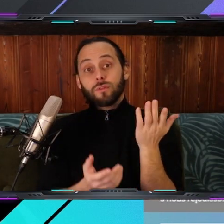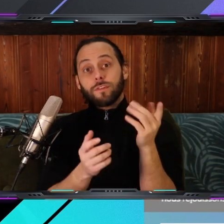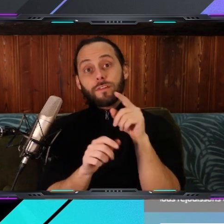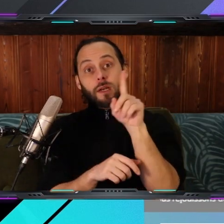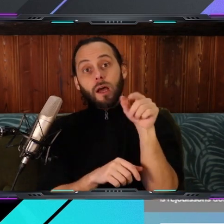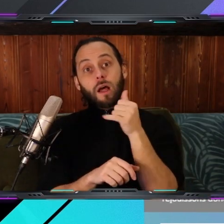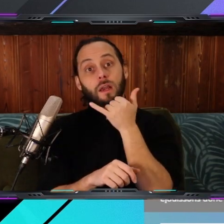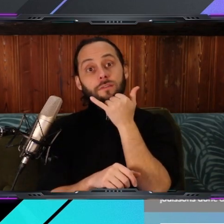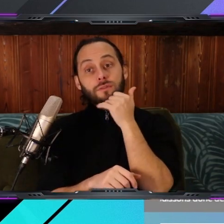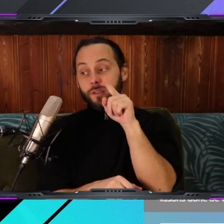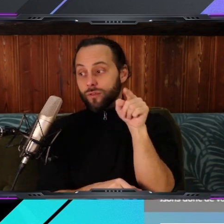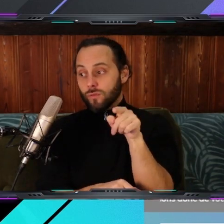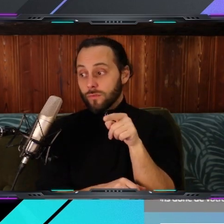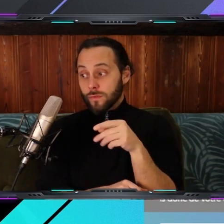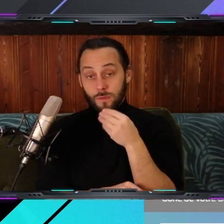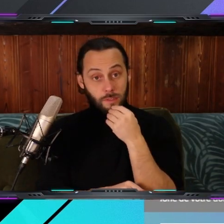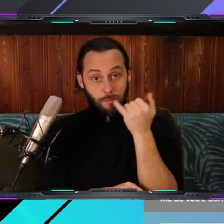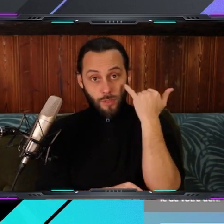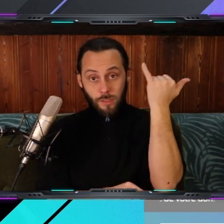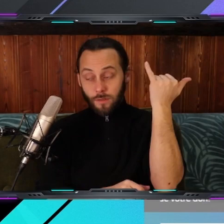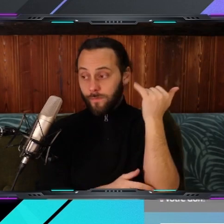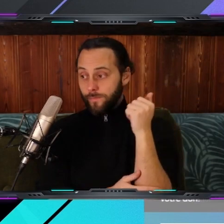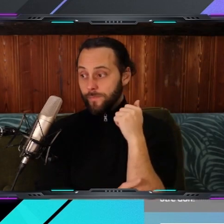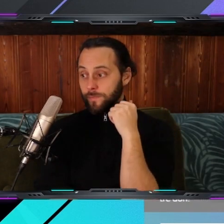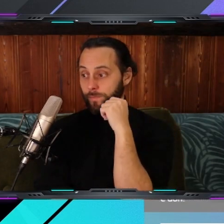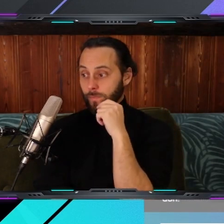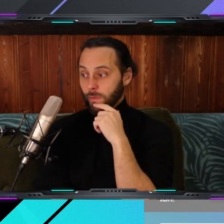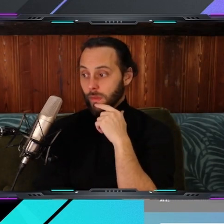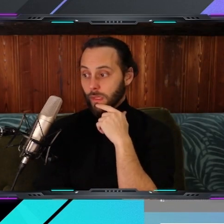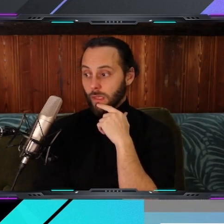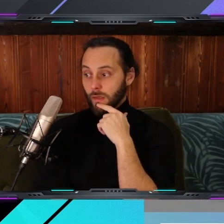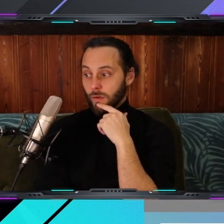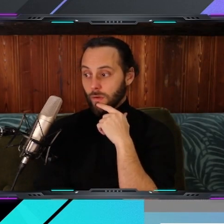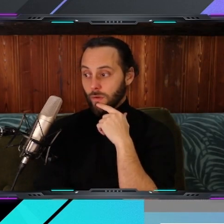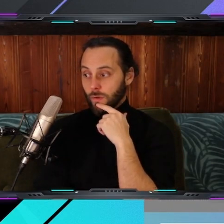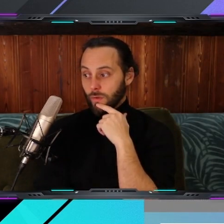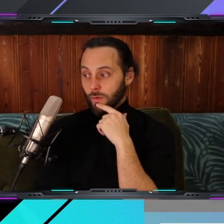Alors toi tu fais avec la fausse question. C'est une bonne idée.